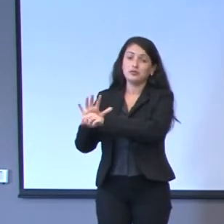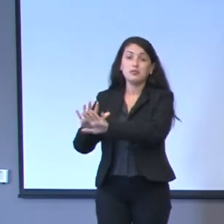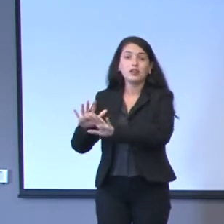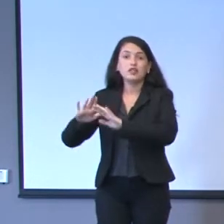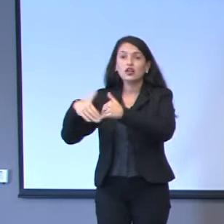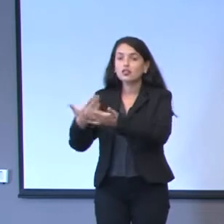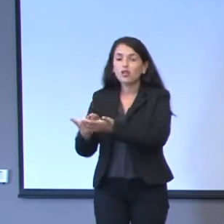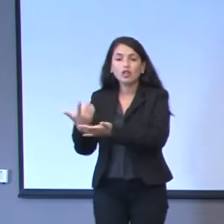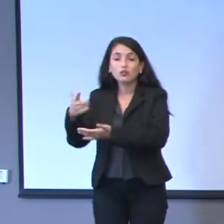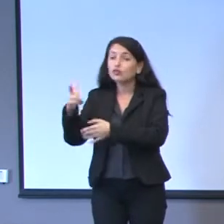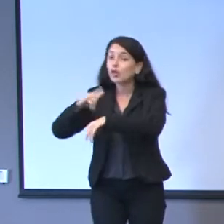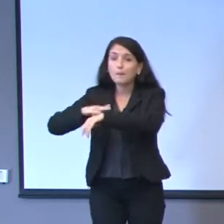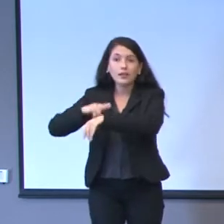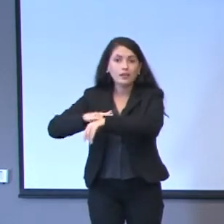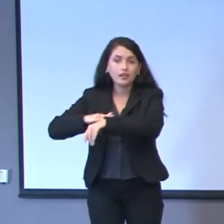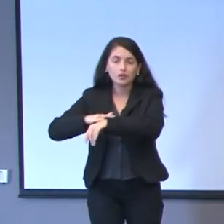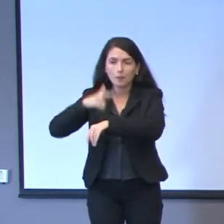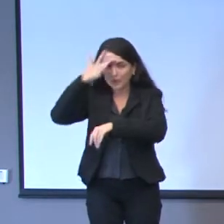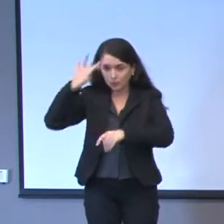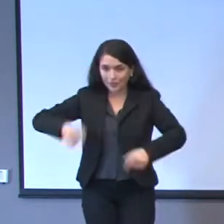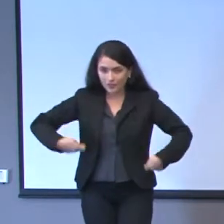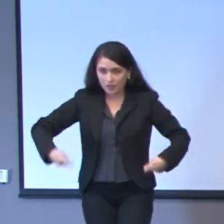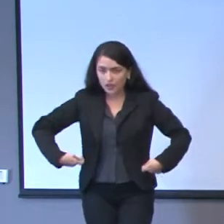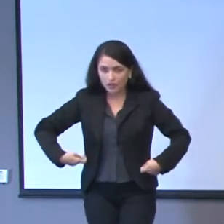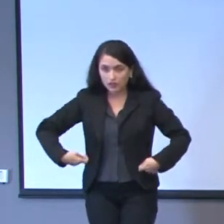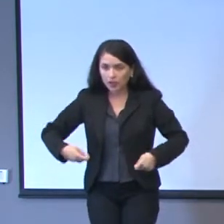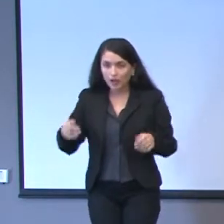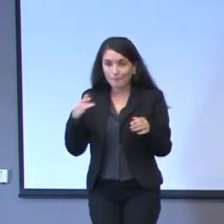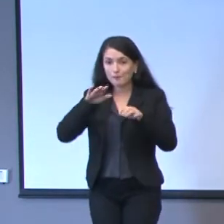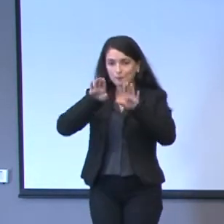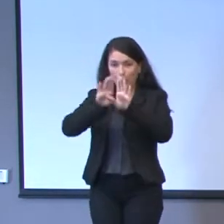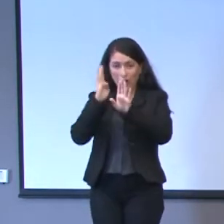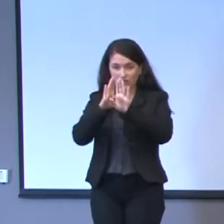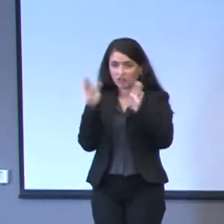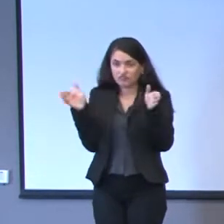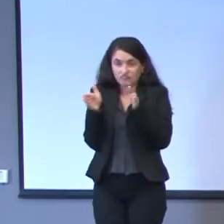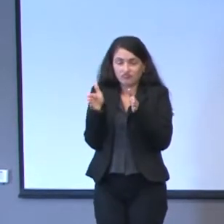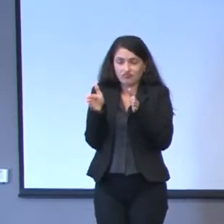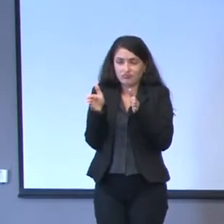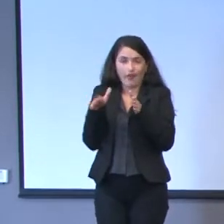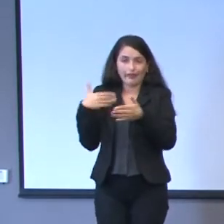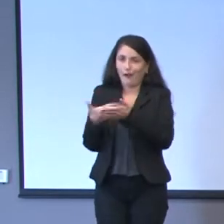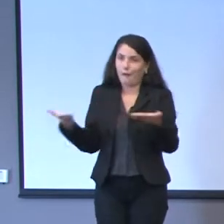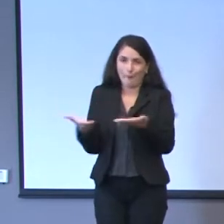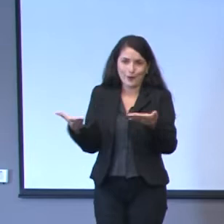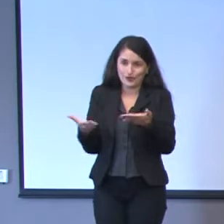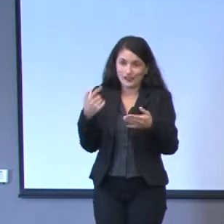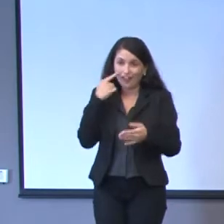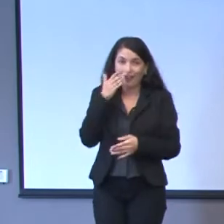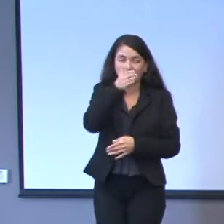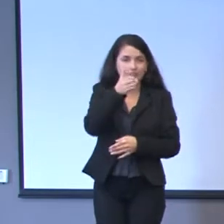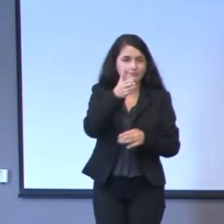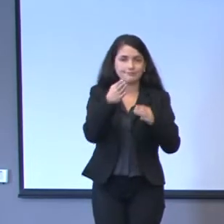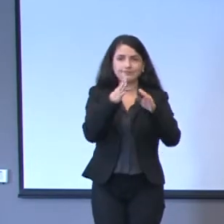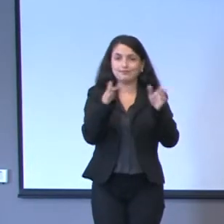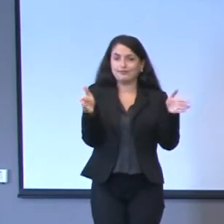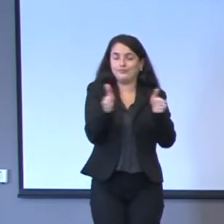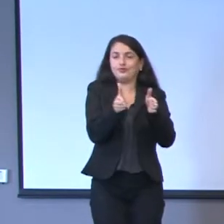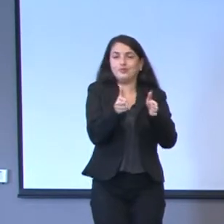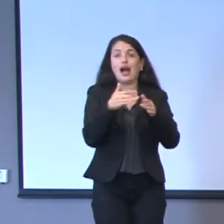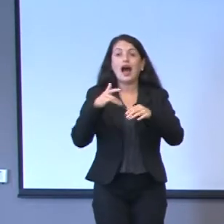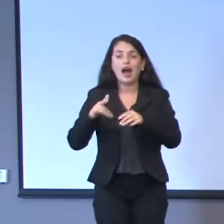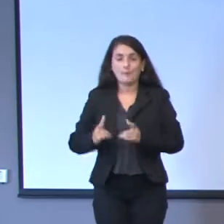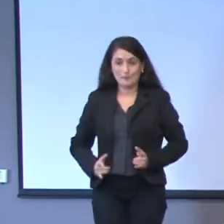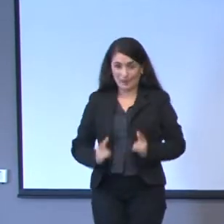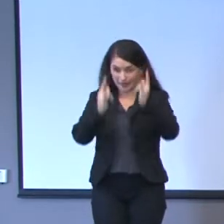tinha banheiro para pessoa com deficiência. A porta era estreita. Até hoje a gente enfrenta banheiros com porta estreita, sobretudo nos